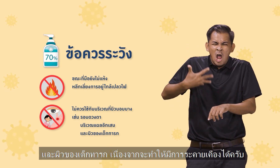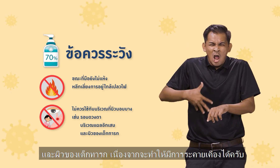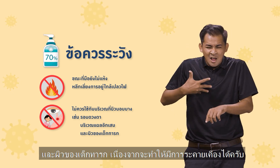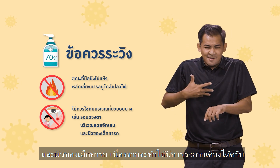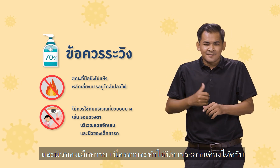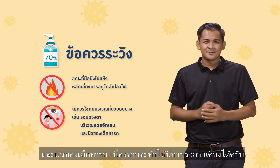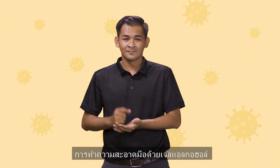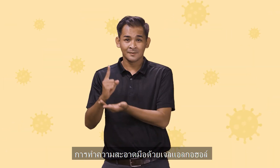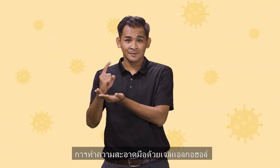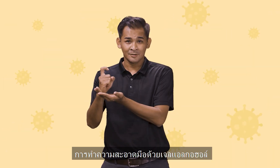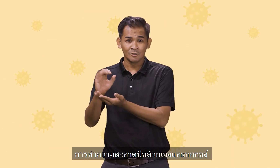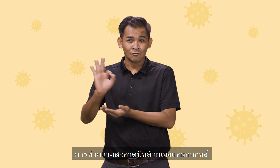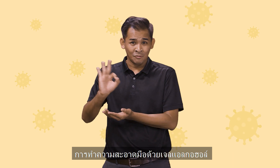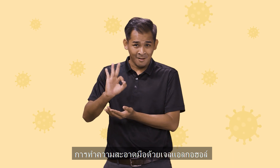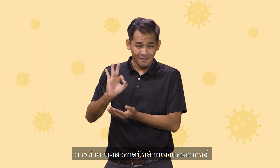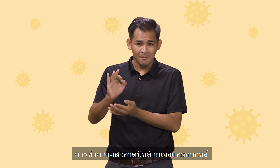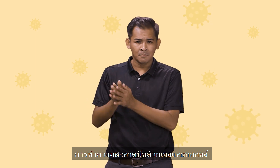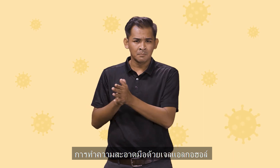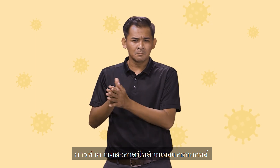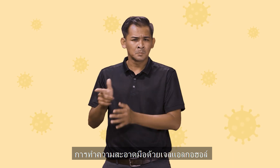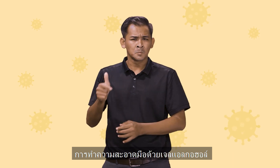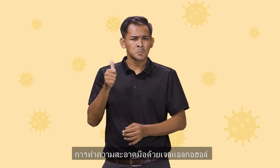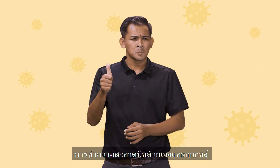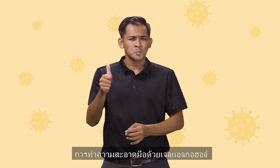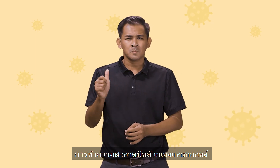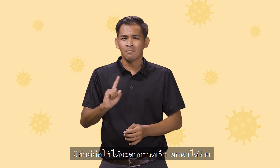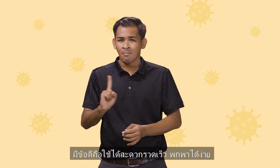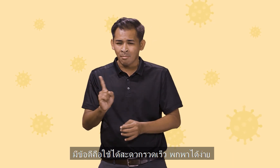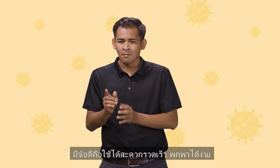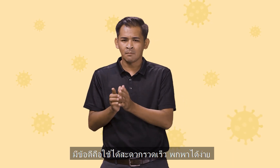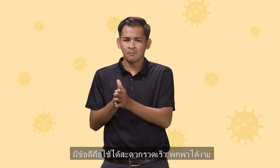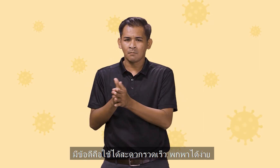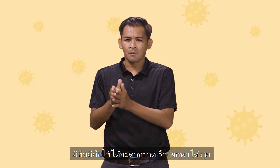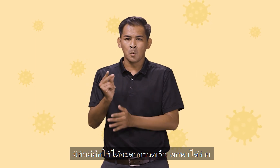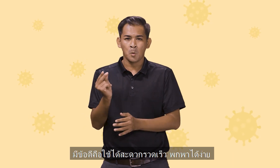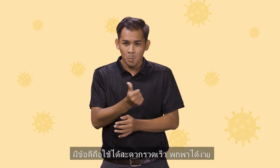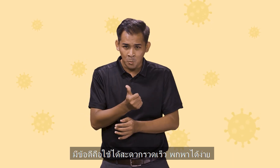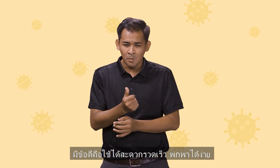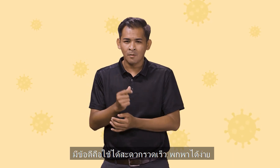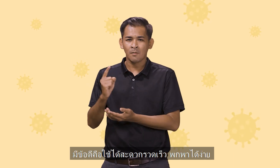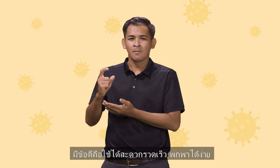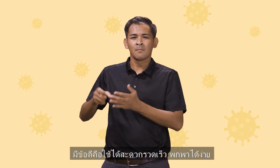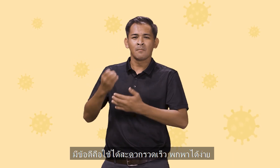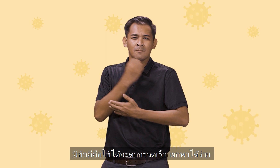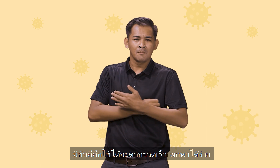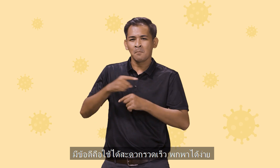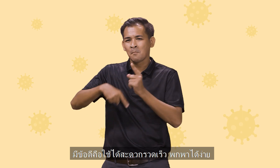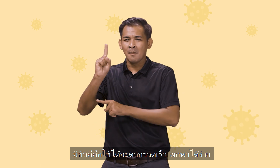ครับการทำความสะอาดมือด้วยเจลแอลกอฮอล์มีข้อดีคือใช้ได้สะดวกรวดเร็วพกพาได้ง่